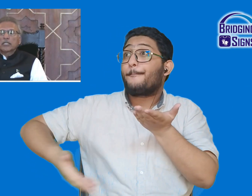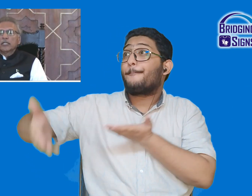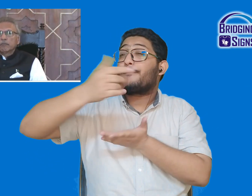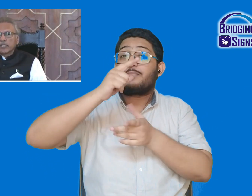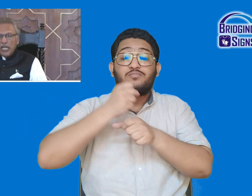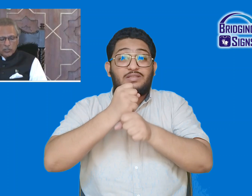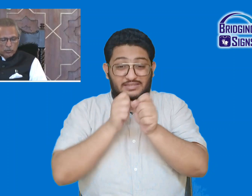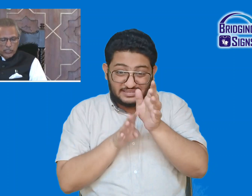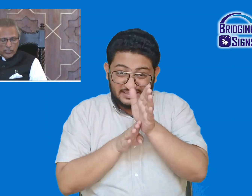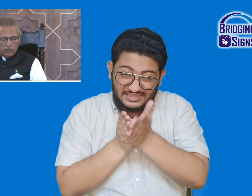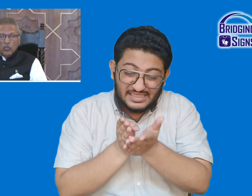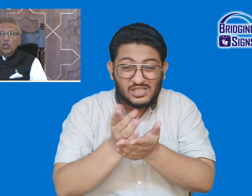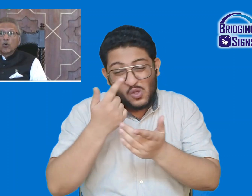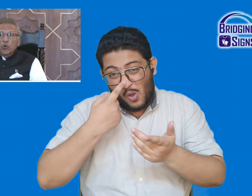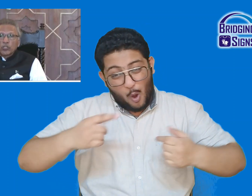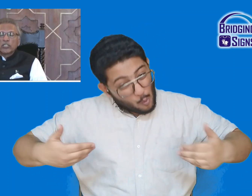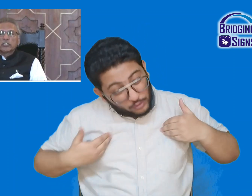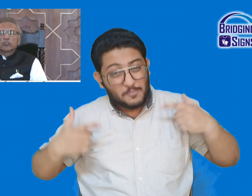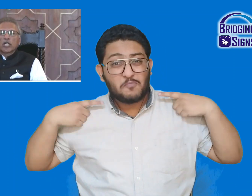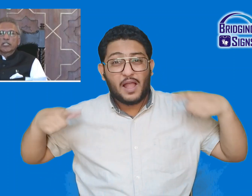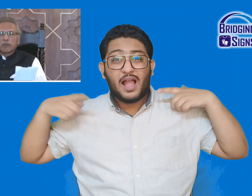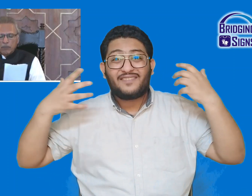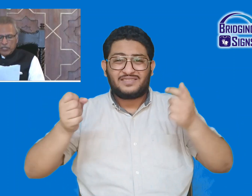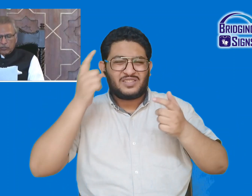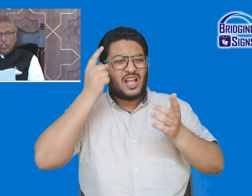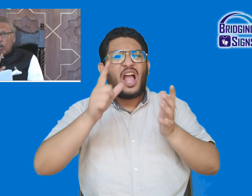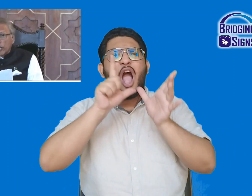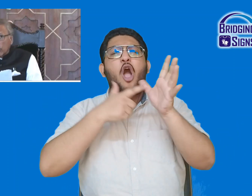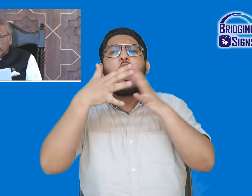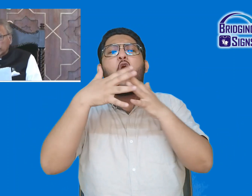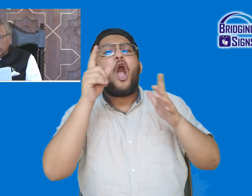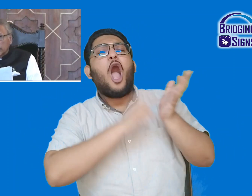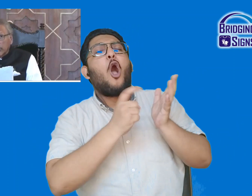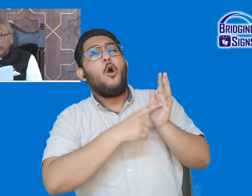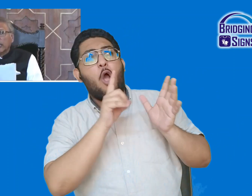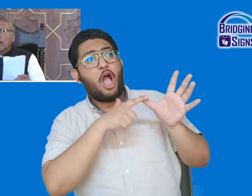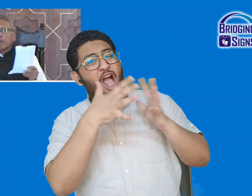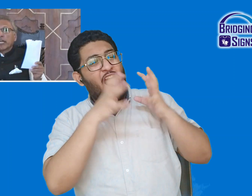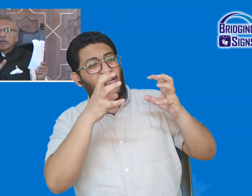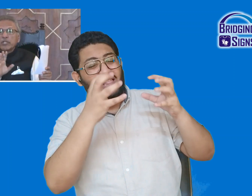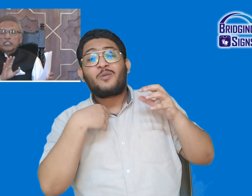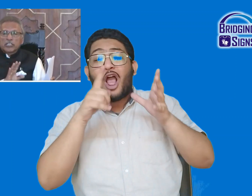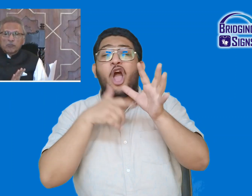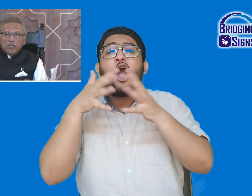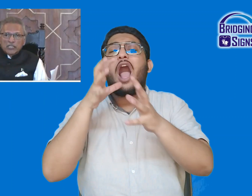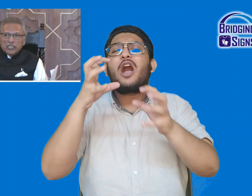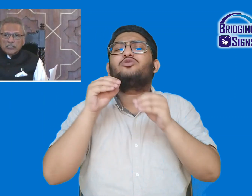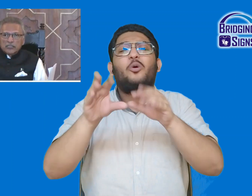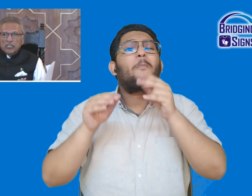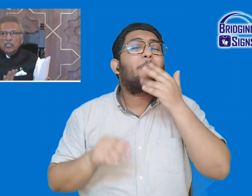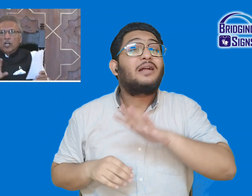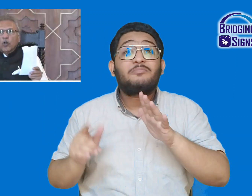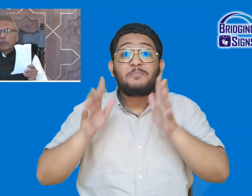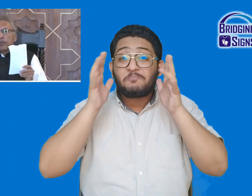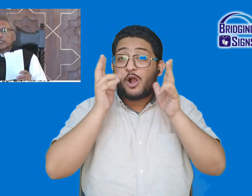امت کے لیے بے انتہا ضروری ہے کہ وہ خود ان چیزوں کا اہتمام کرے۔ تو یہ لا اینڈ آرڈر سچویشن نہیں ہے، مگر ایڈمنسٹریشن مدد کر